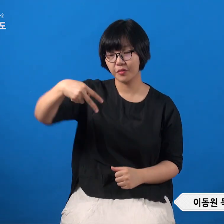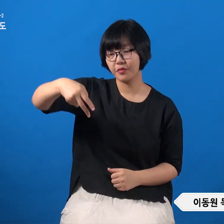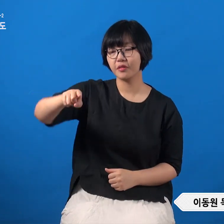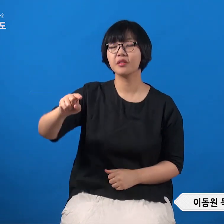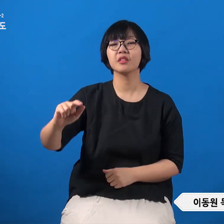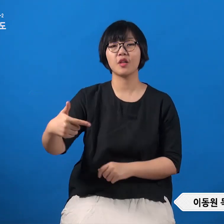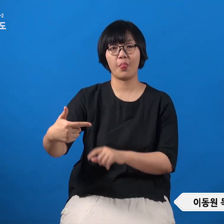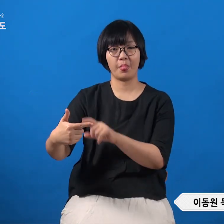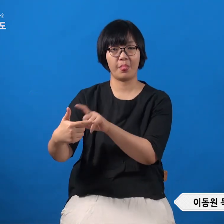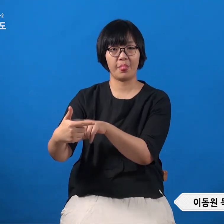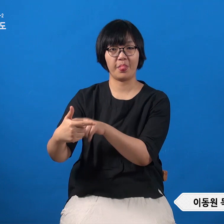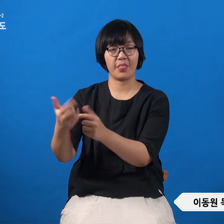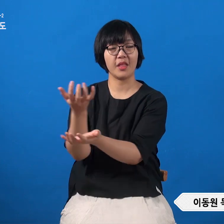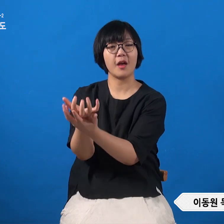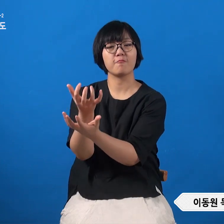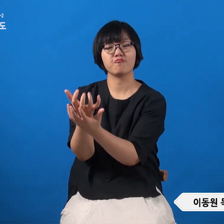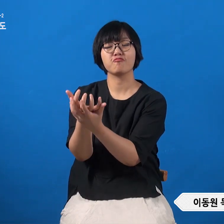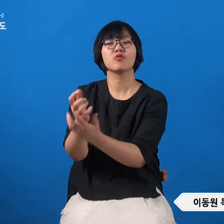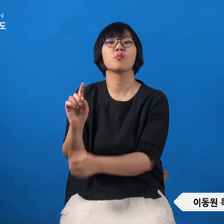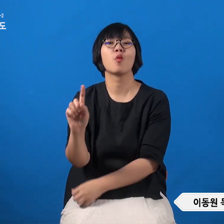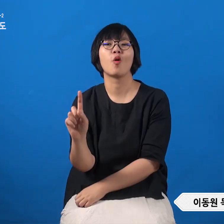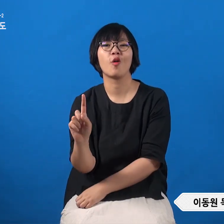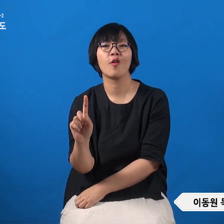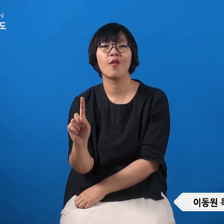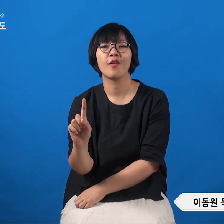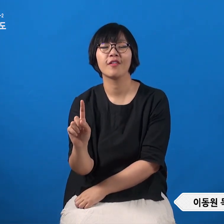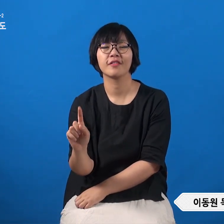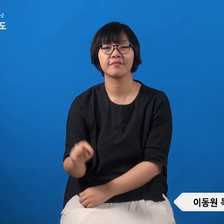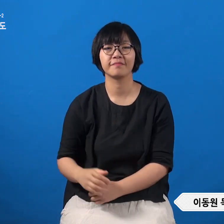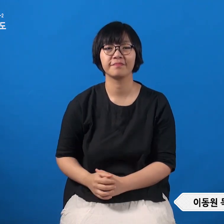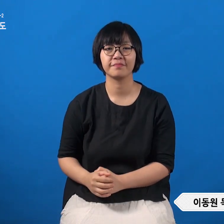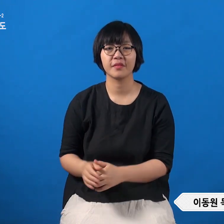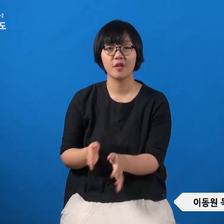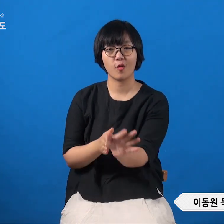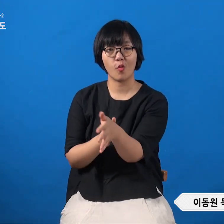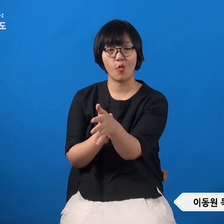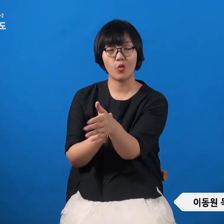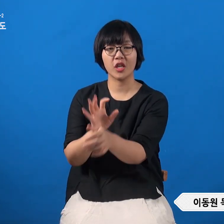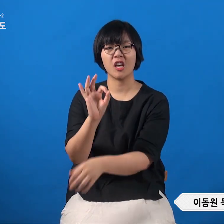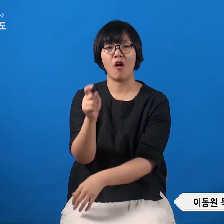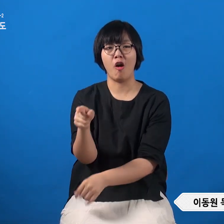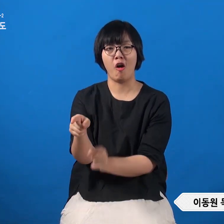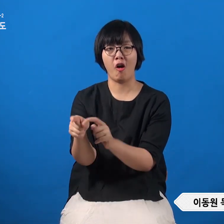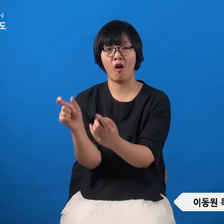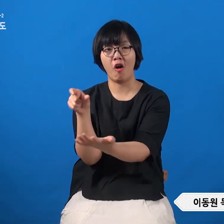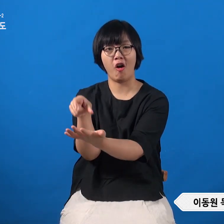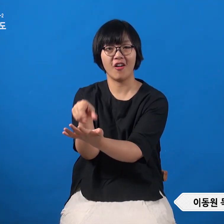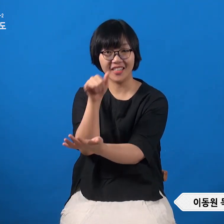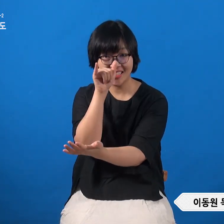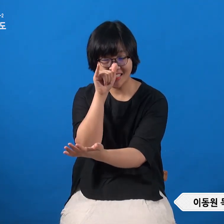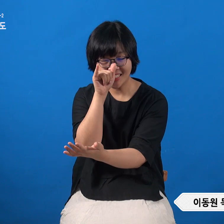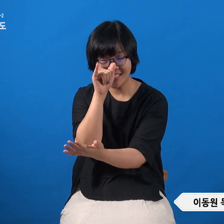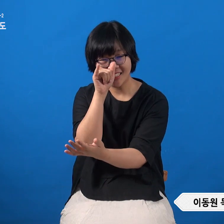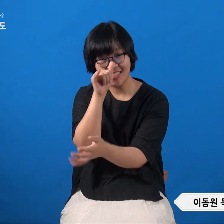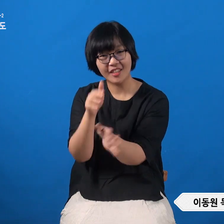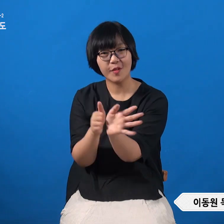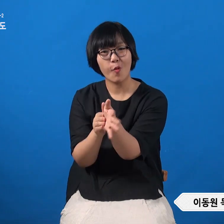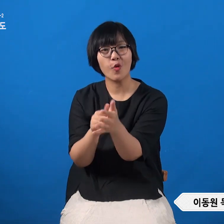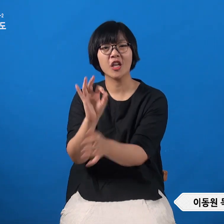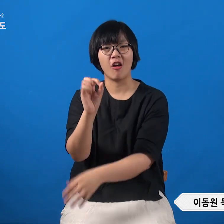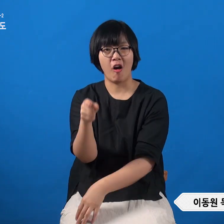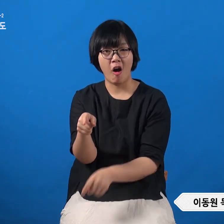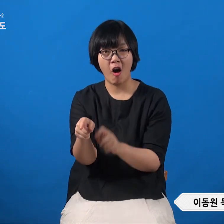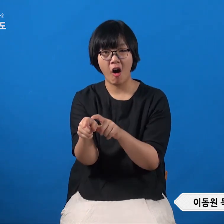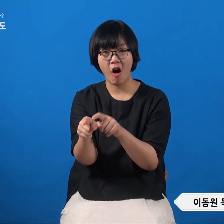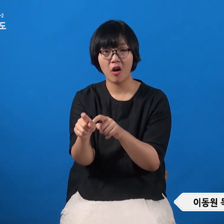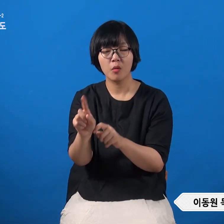이 선자를 어떻게 씁니까? 선자를? 예? 고기 어자예요. 처음에 고기 어자, 물고기 어자, 어린